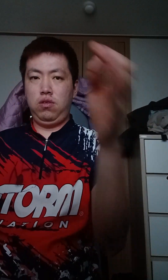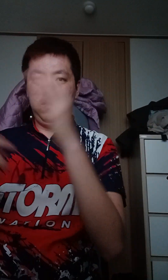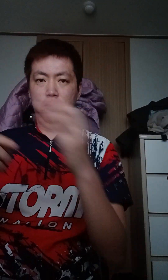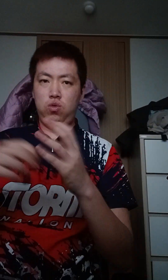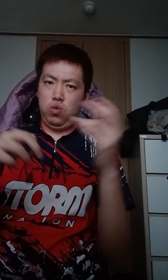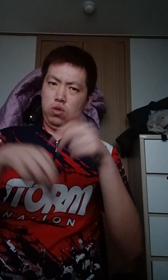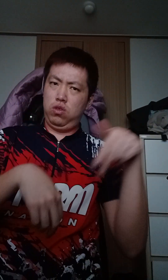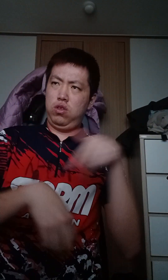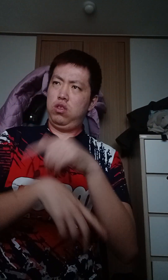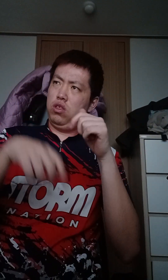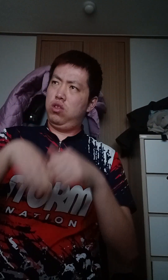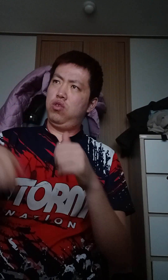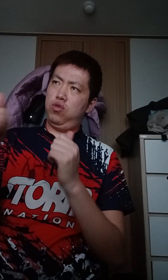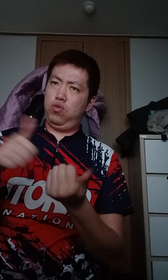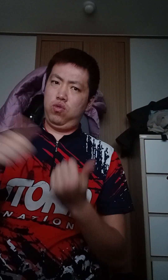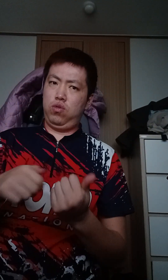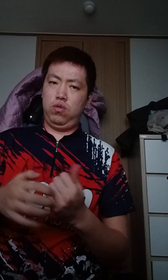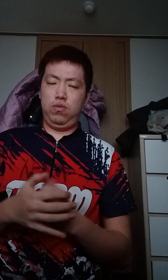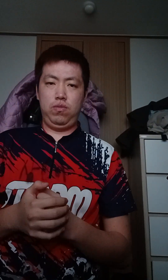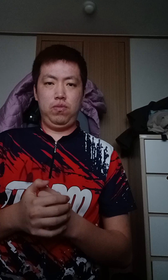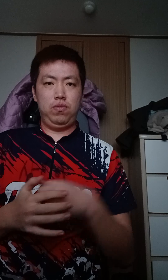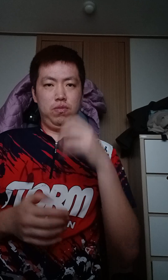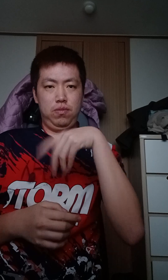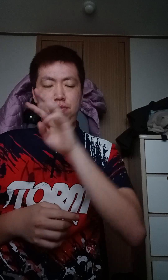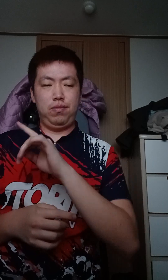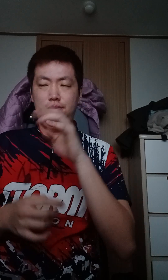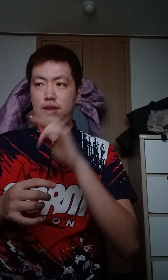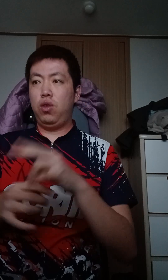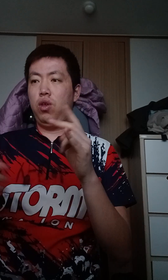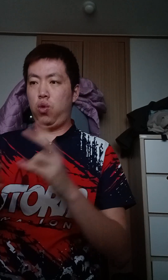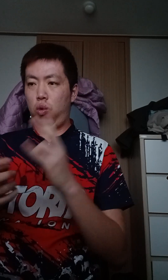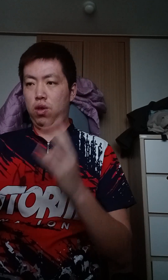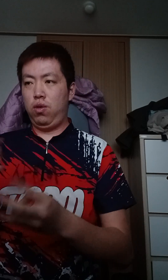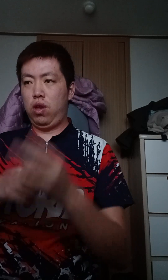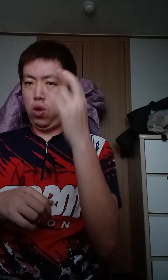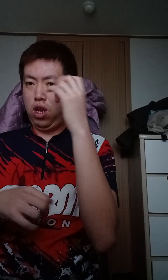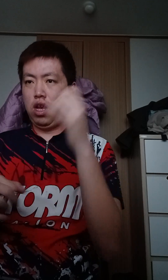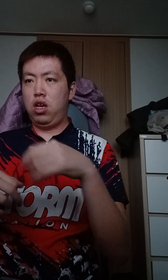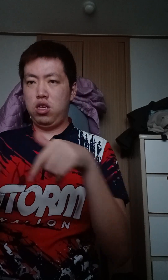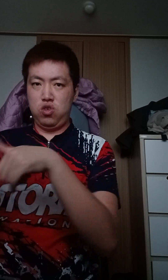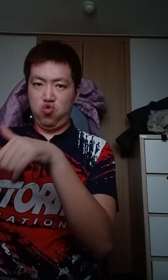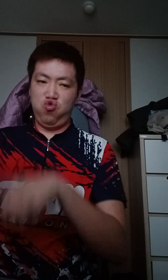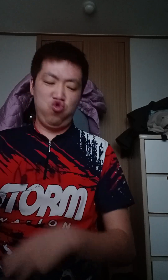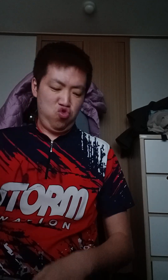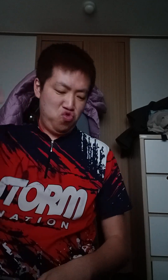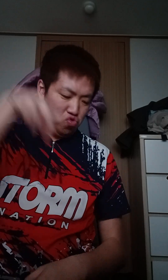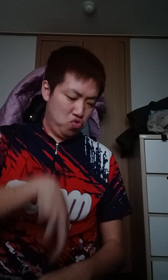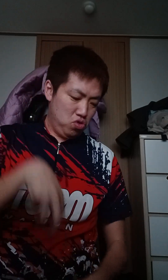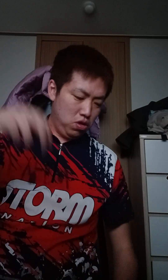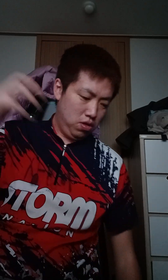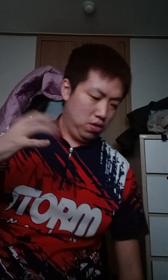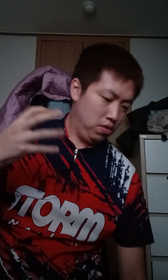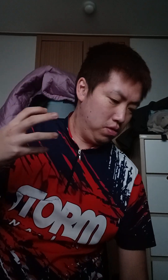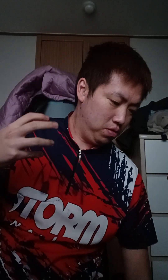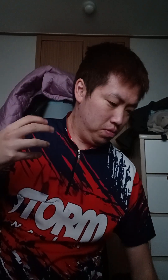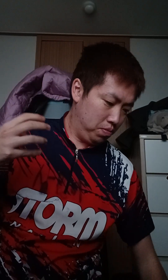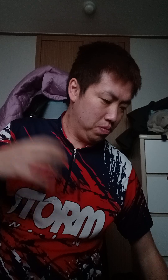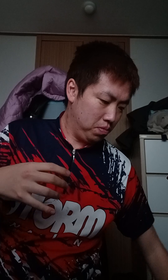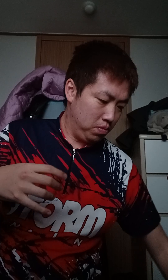앞에서 통학버스에 치여 숨졌고 한 달 뒤쯤 25인승 어린이집 통학 차량이 수로 아래로 추락해 14명이 다치기도